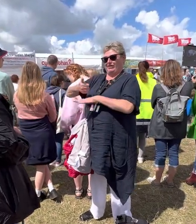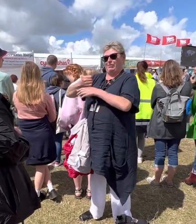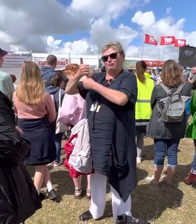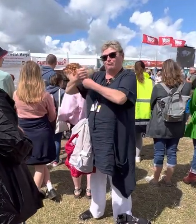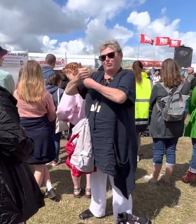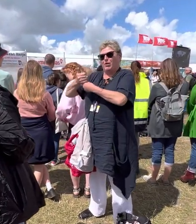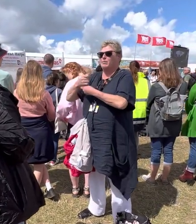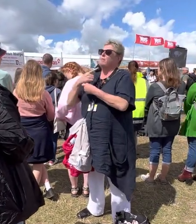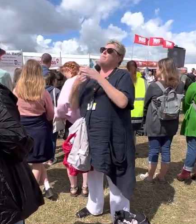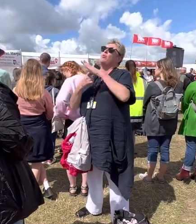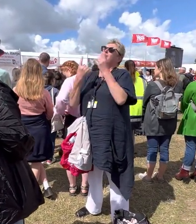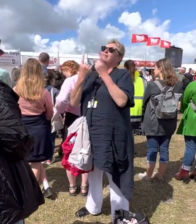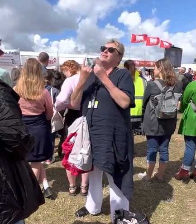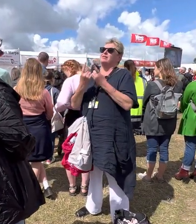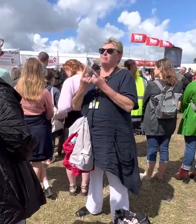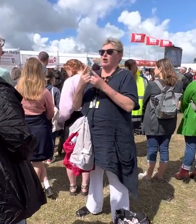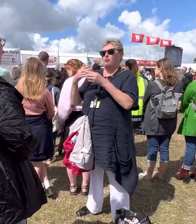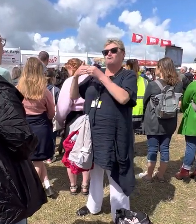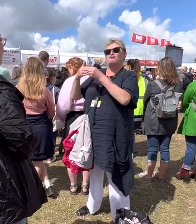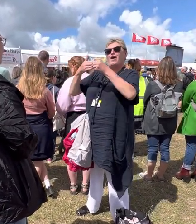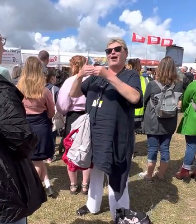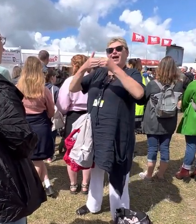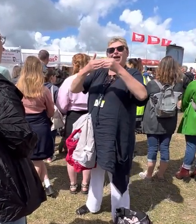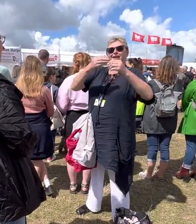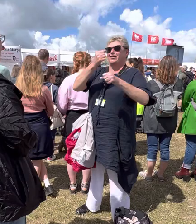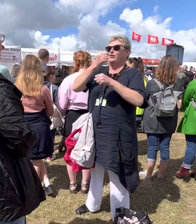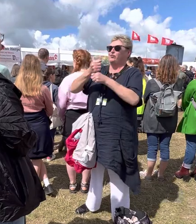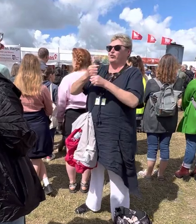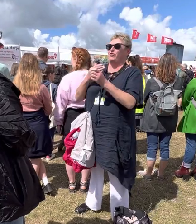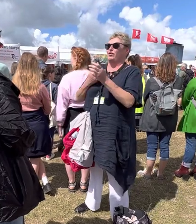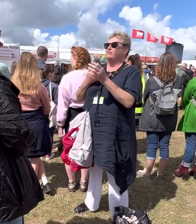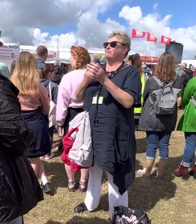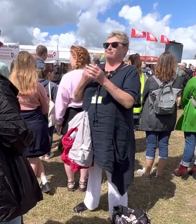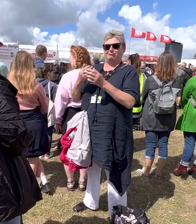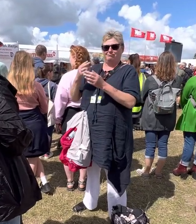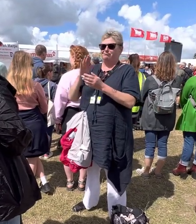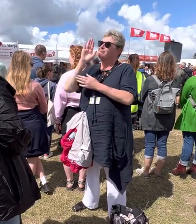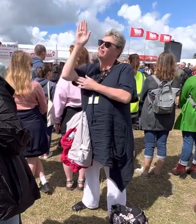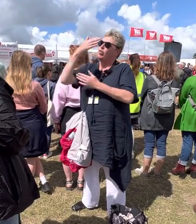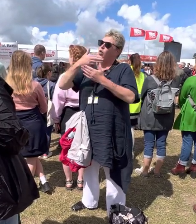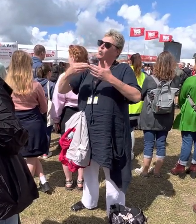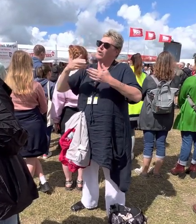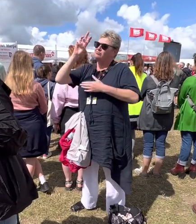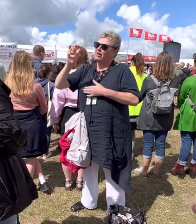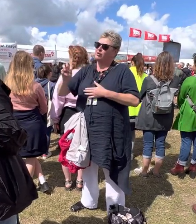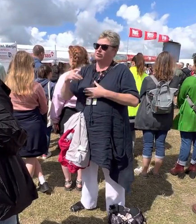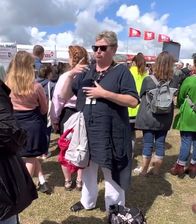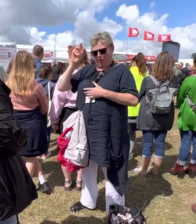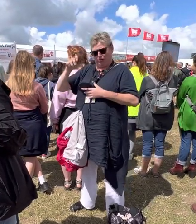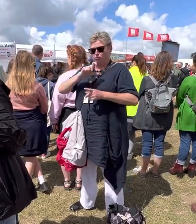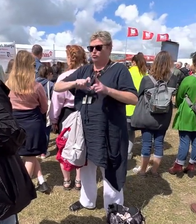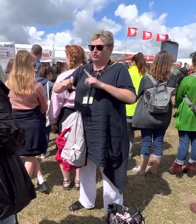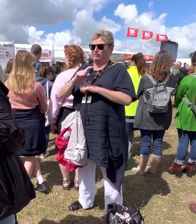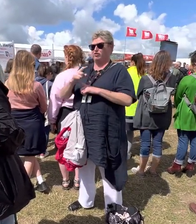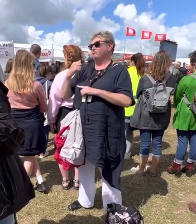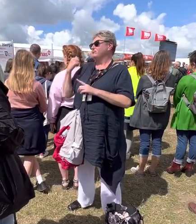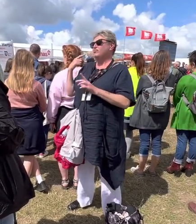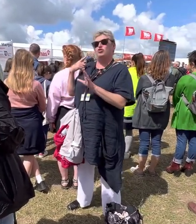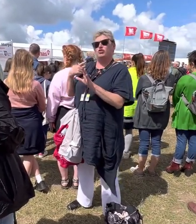sicr na dim am arwen o'r ymgyrch dros ddyfodol y Gymraeg ers degawdau. Felly wyneges syml i chi